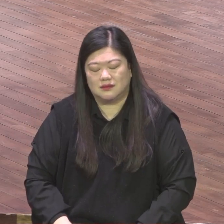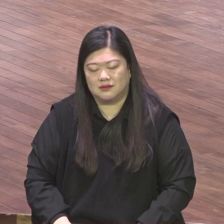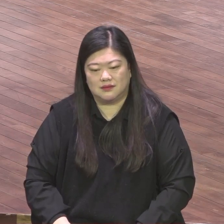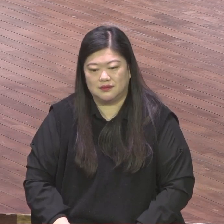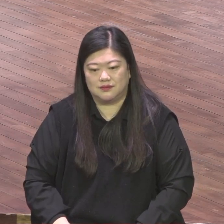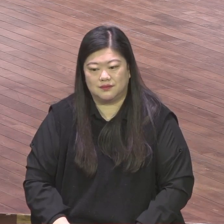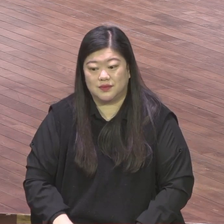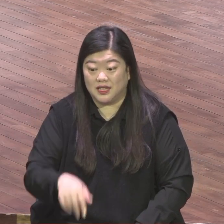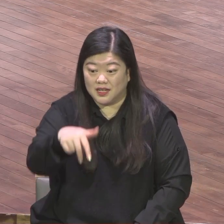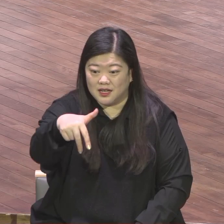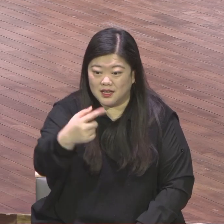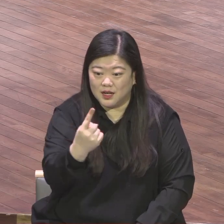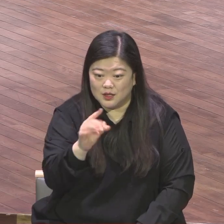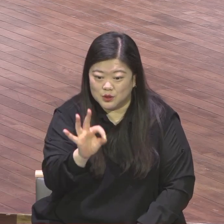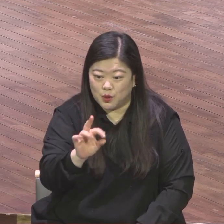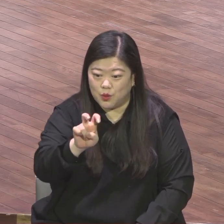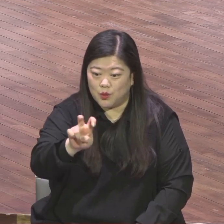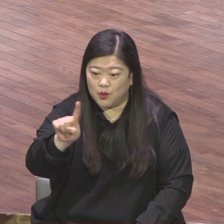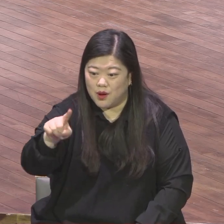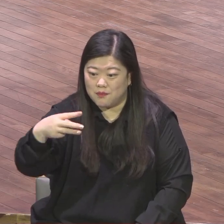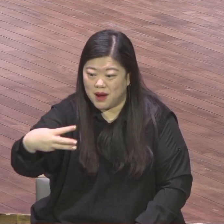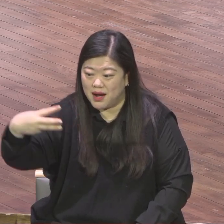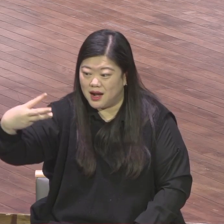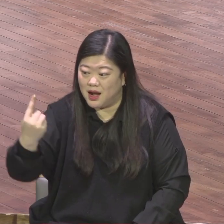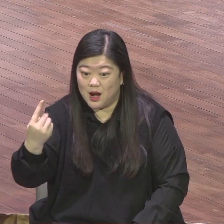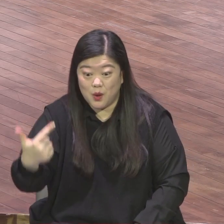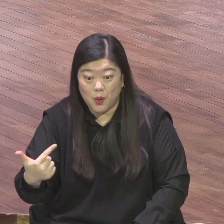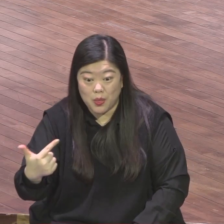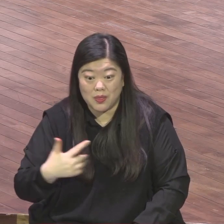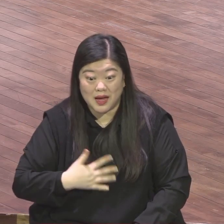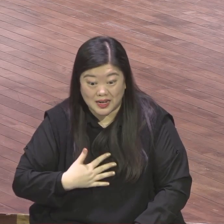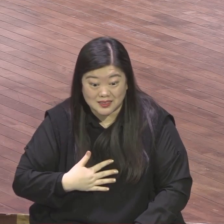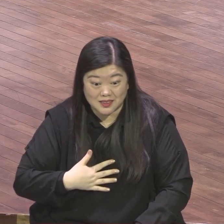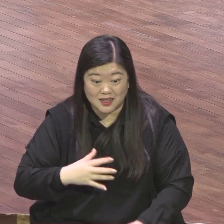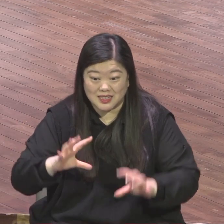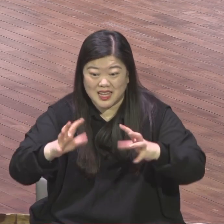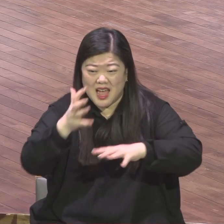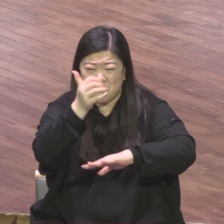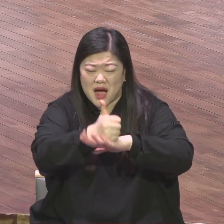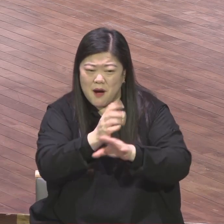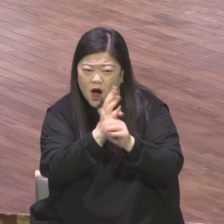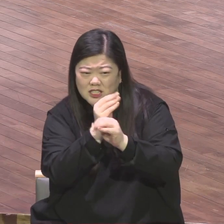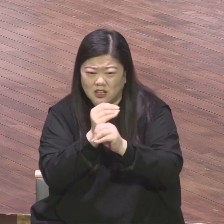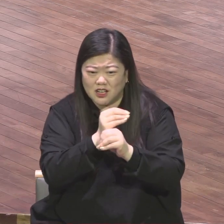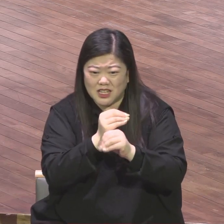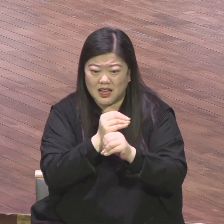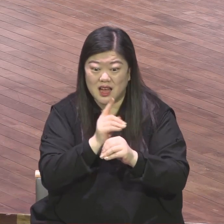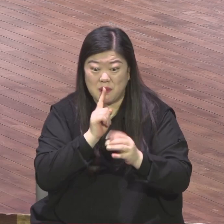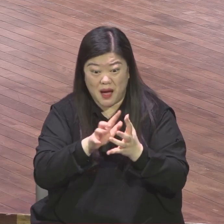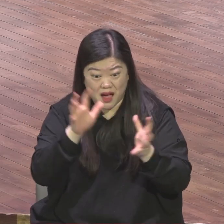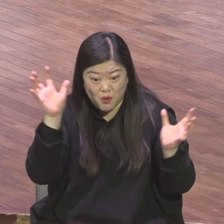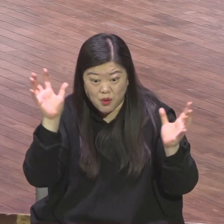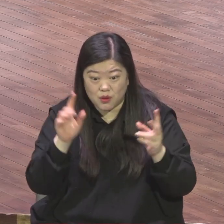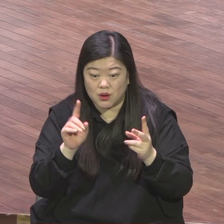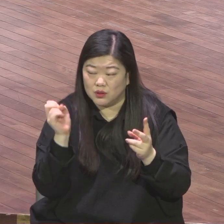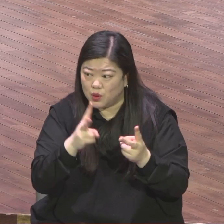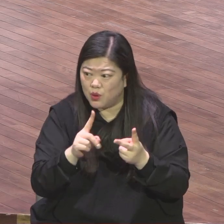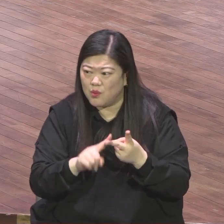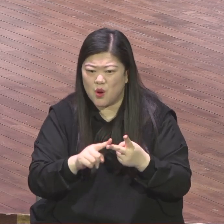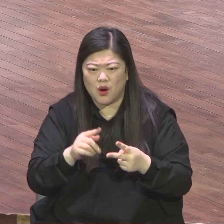종말론자들. 그러니까 이단 사이비가 주로 이 수법을 씁니다. 스스로 재림주라고. 이런